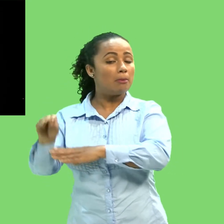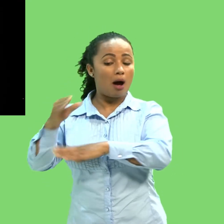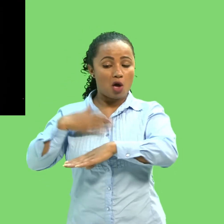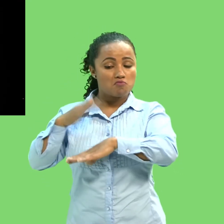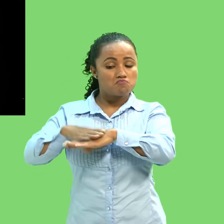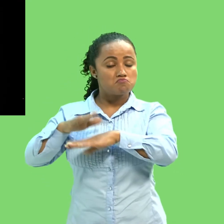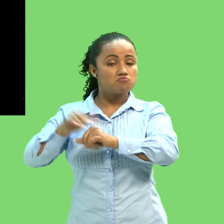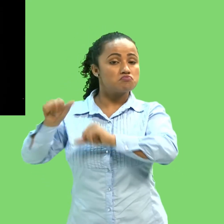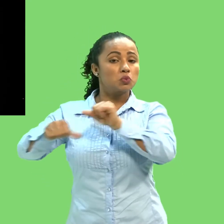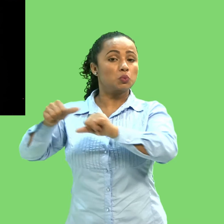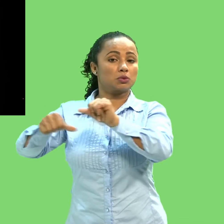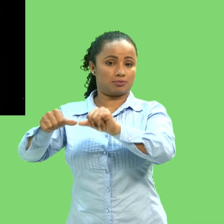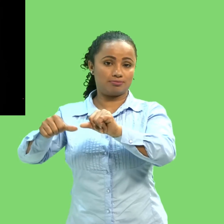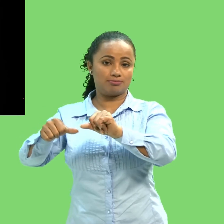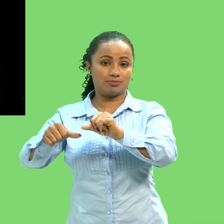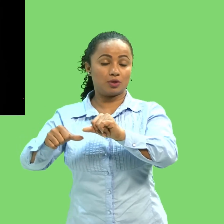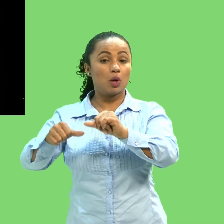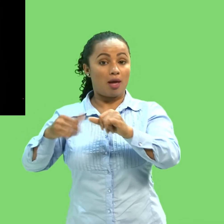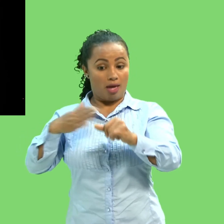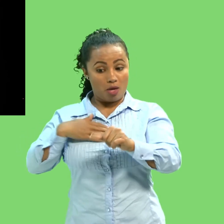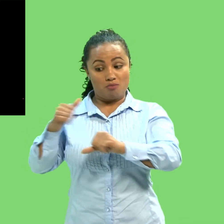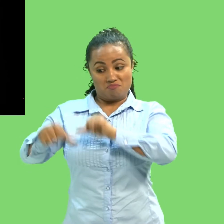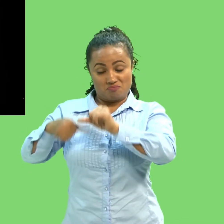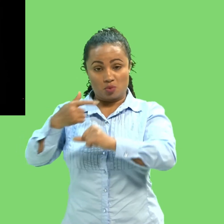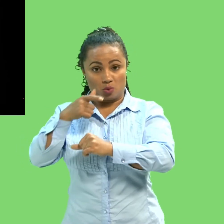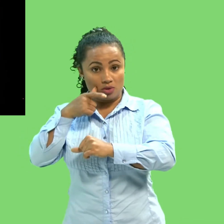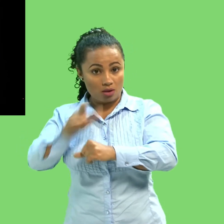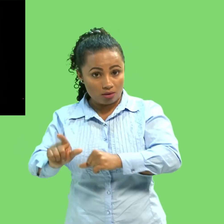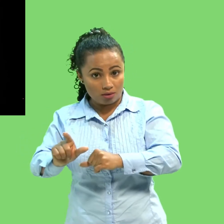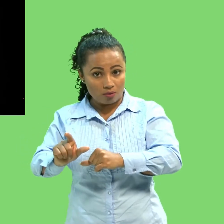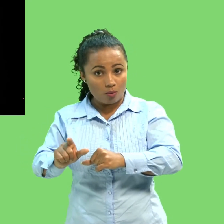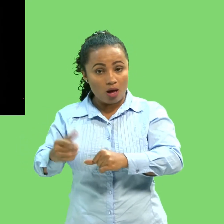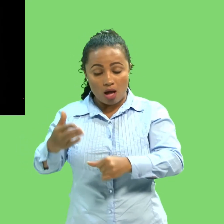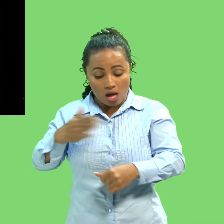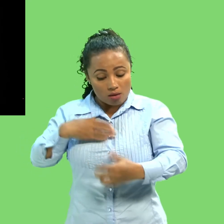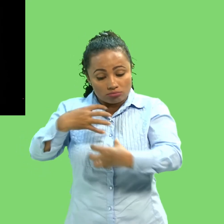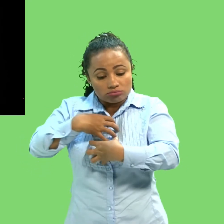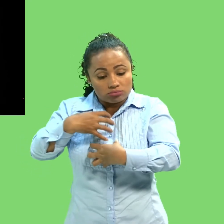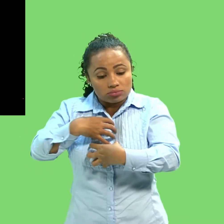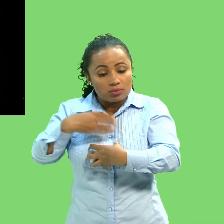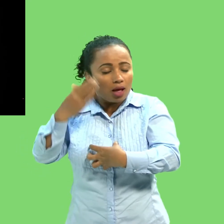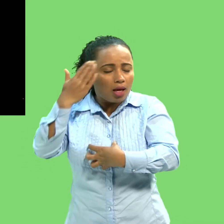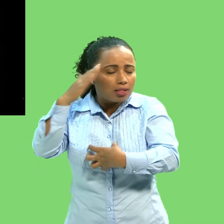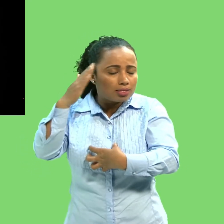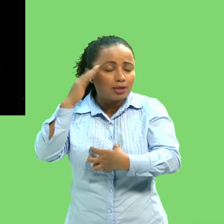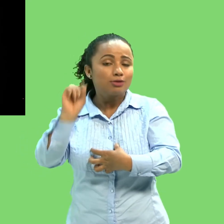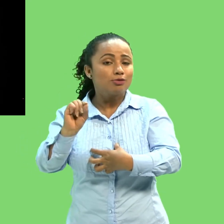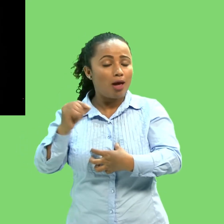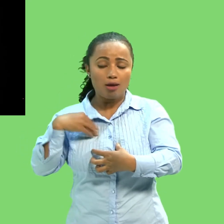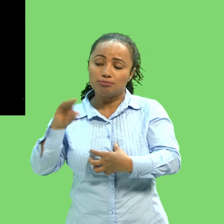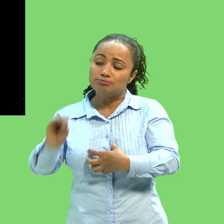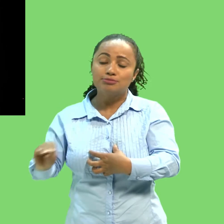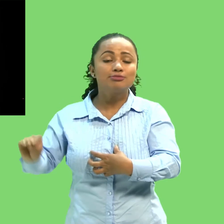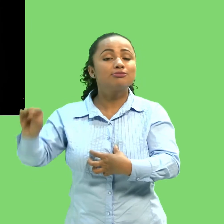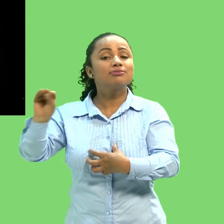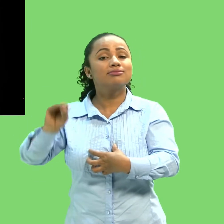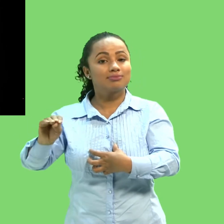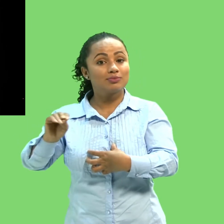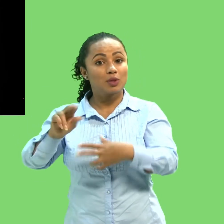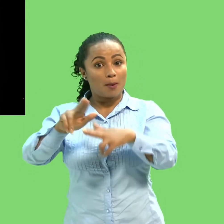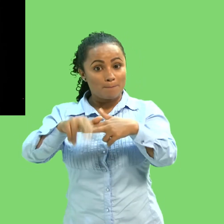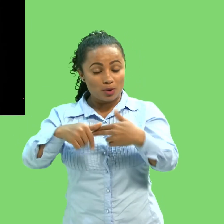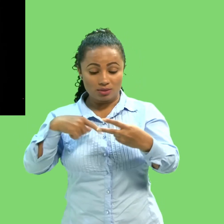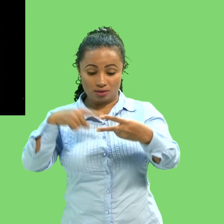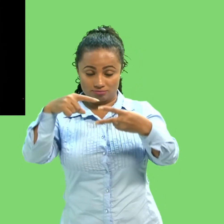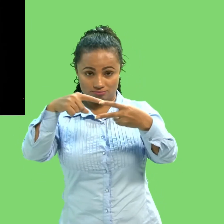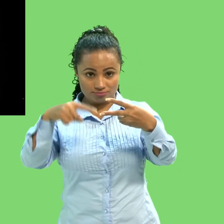Por quê? Porque o próprio falante, na verdade, ele vai fazer o quê? Ele vai modificar a própria língua. Então, ao fazer isso, na verdade, ele